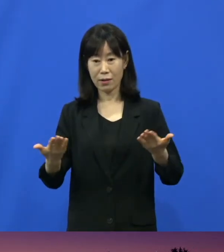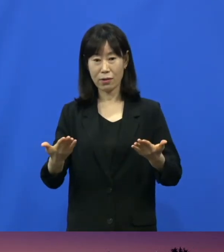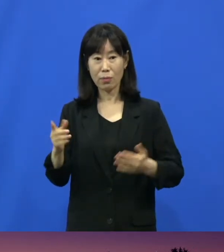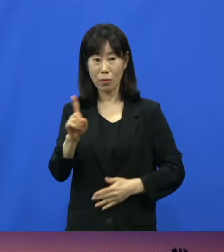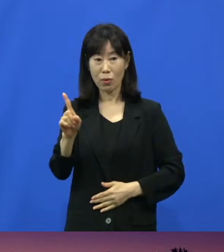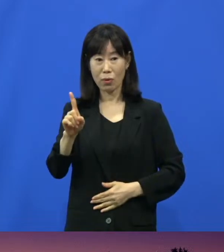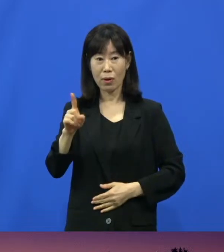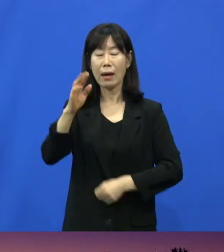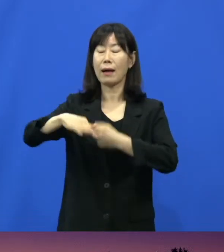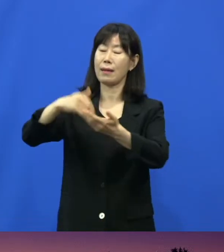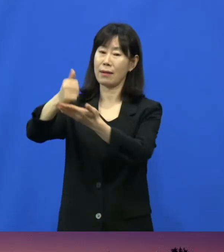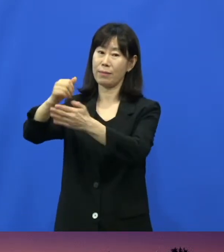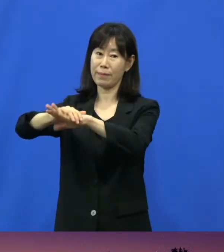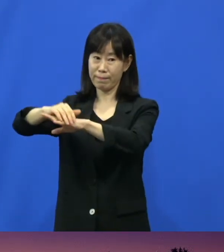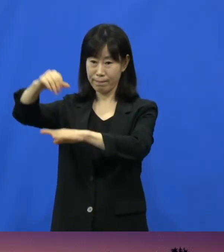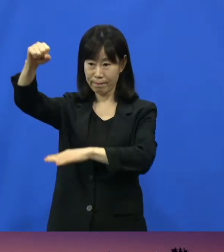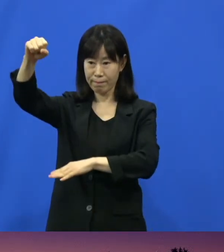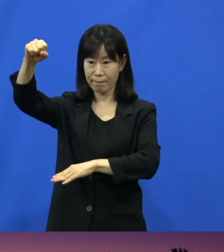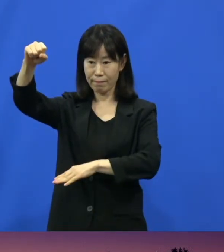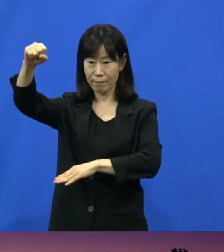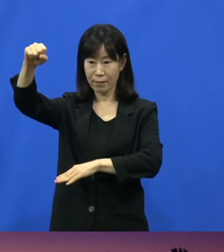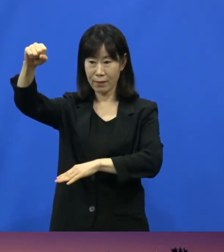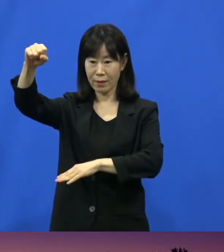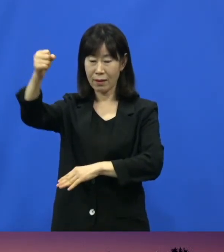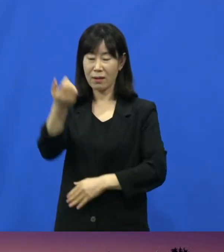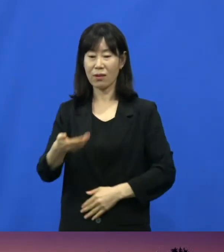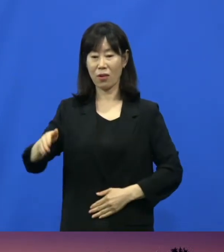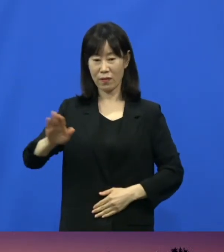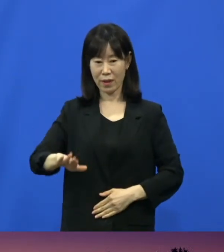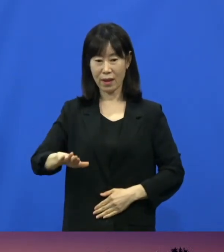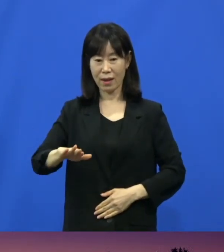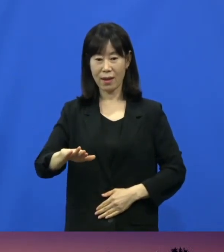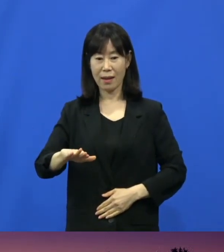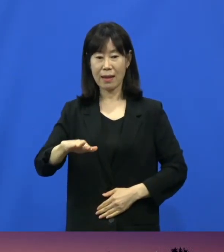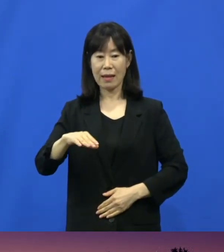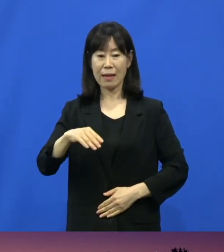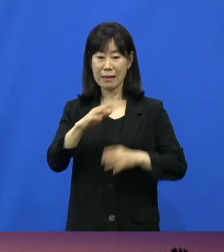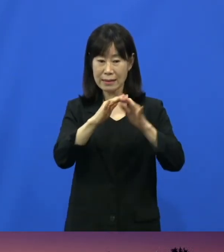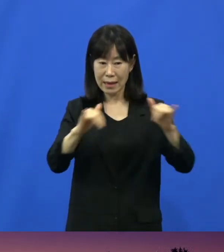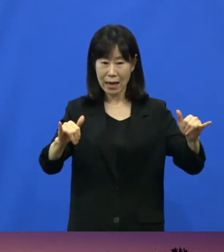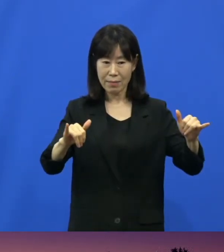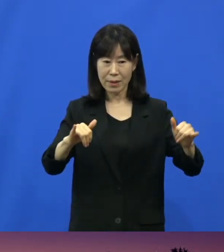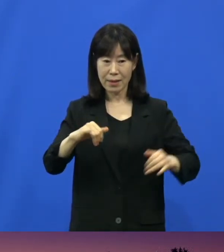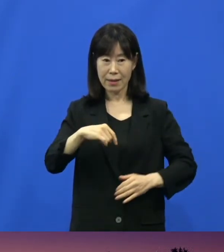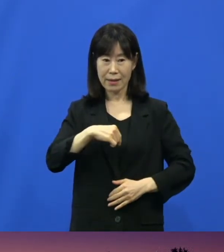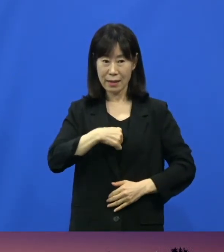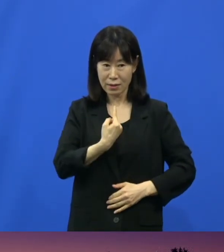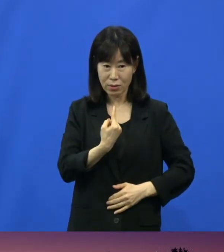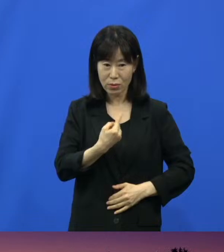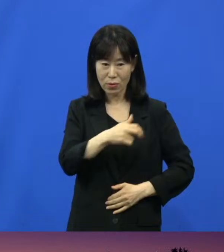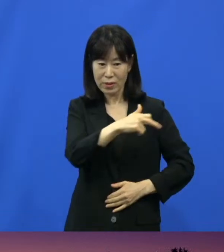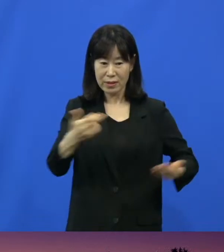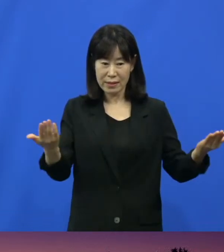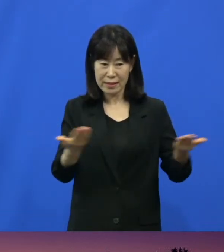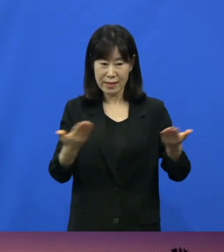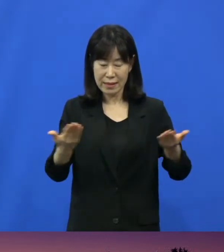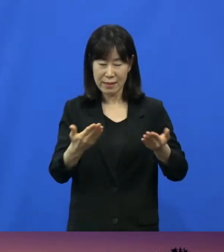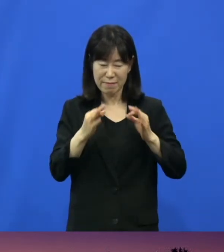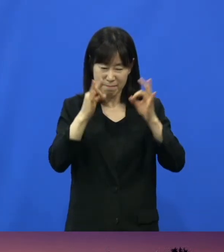근데 그 하나님이 아니고 자기 인간이 스스로 큰 일을 꿈꾸는 거죠. 근데 뭐예요? 감당하지 못할 일이라는